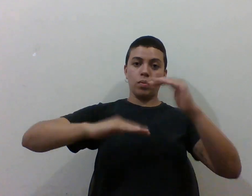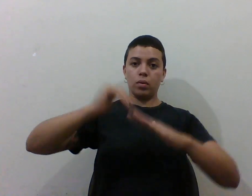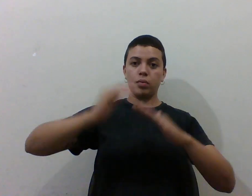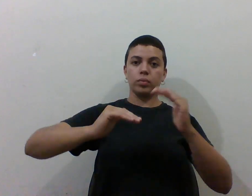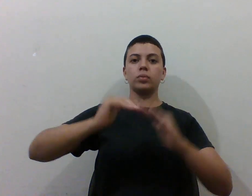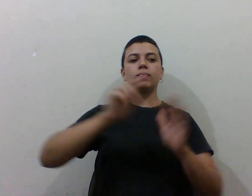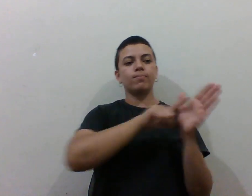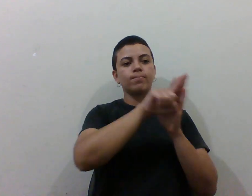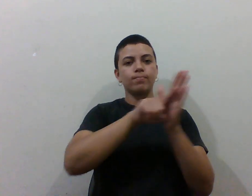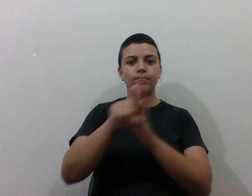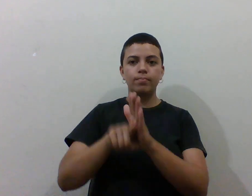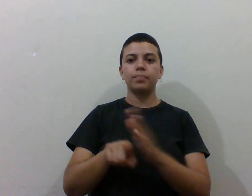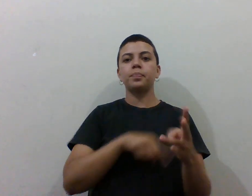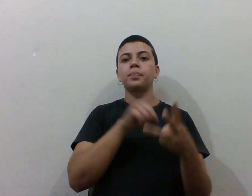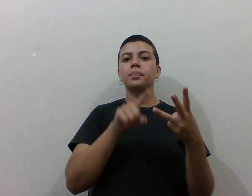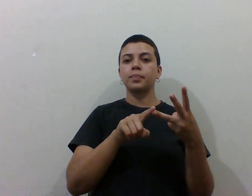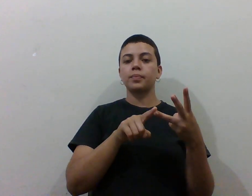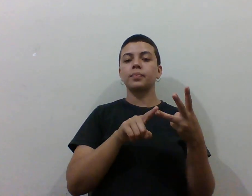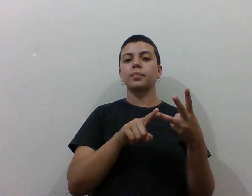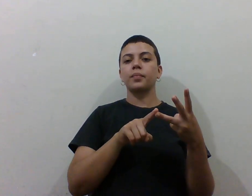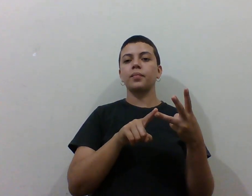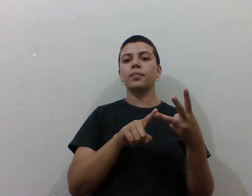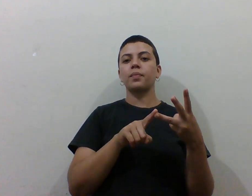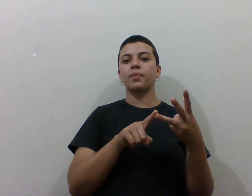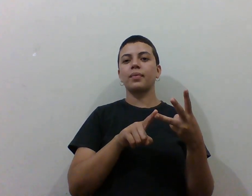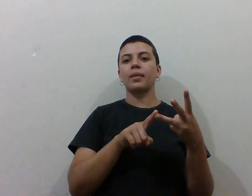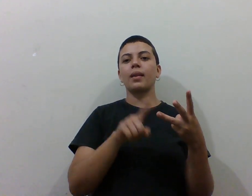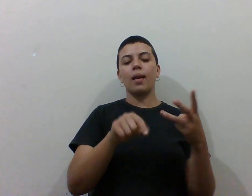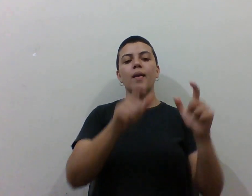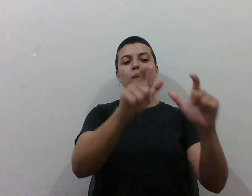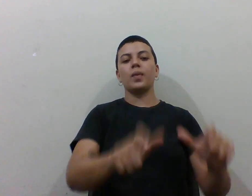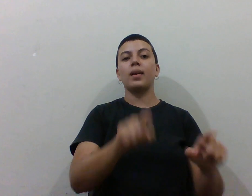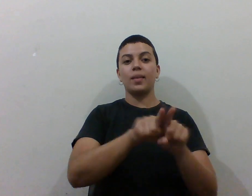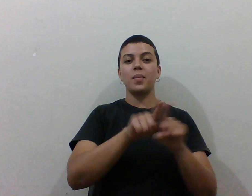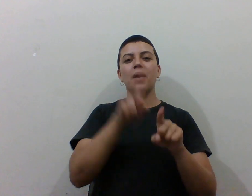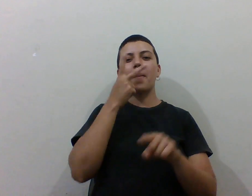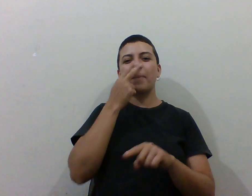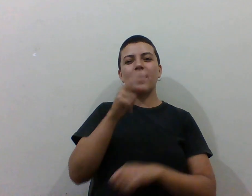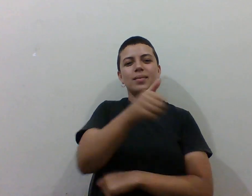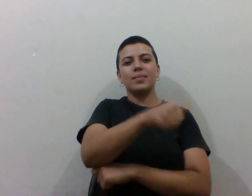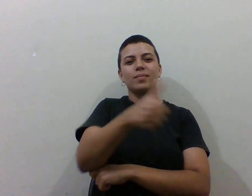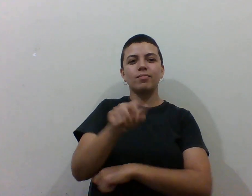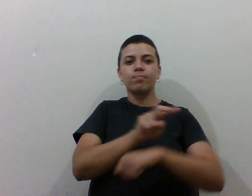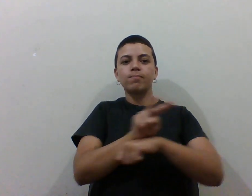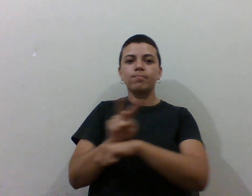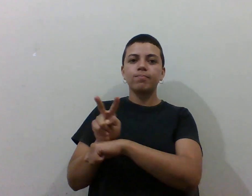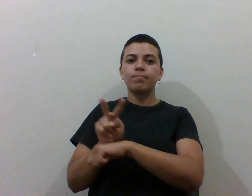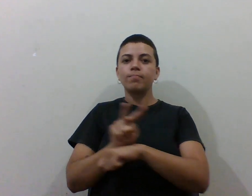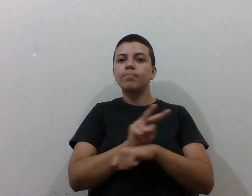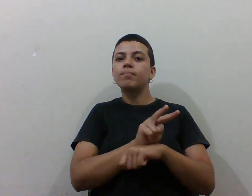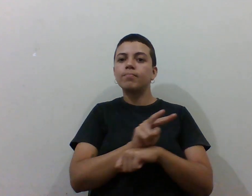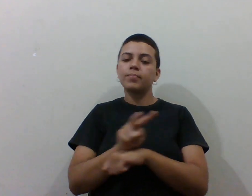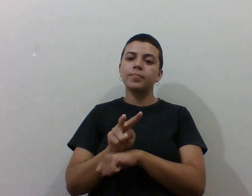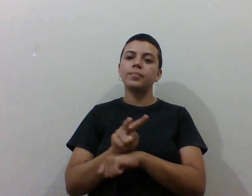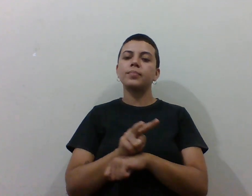observatórios têm que são de cada olhão aberto para tudo o acontece ao redor acerca daquelas questões eu acho